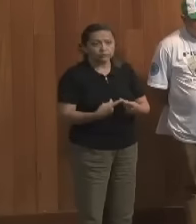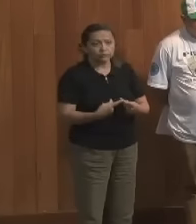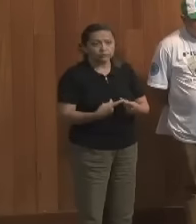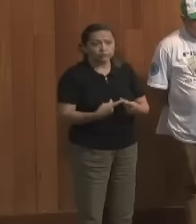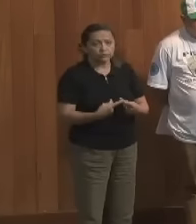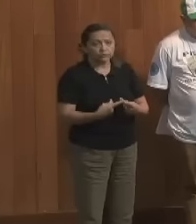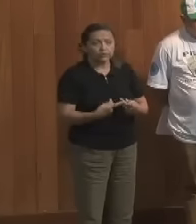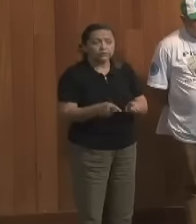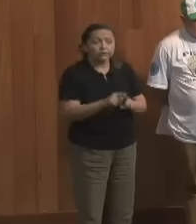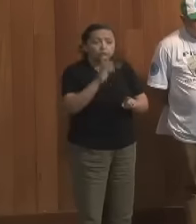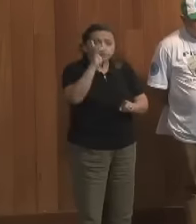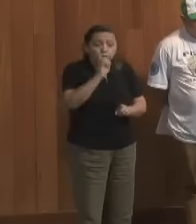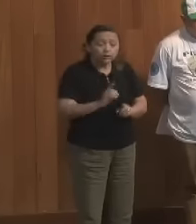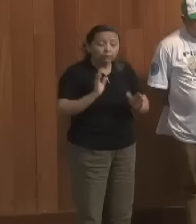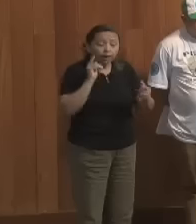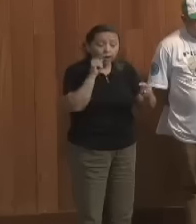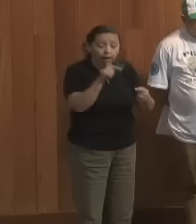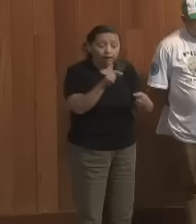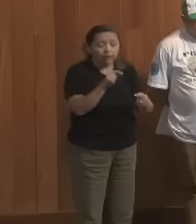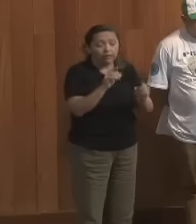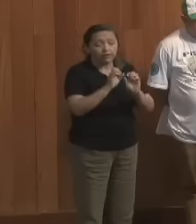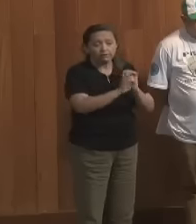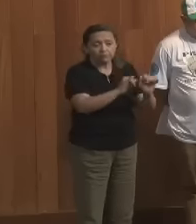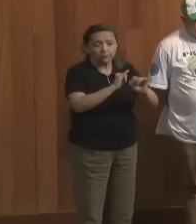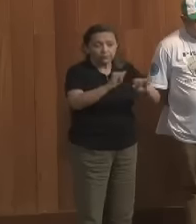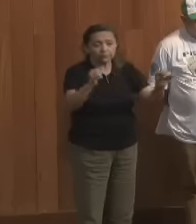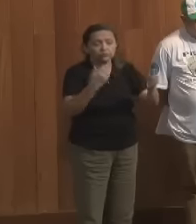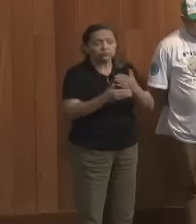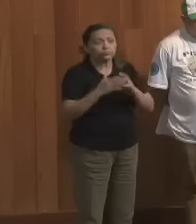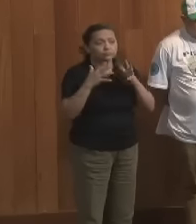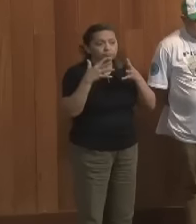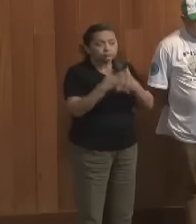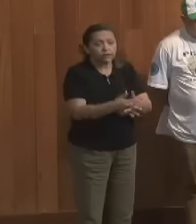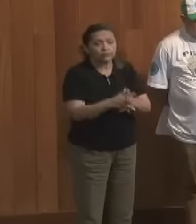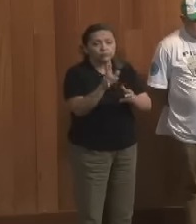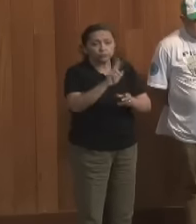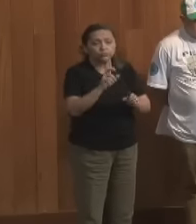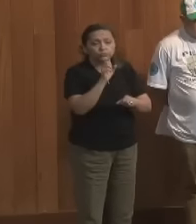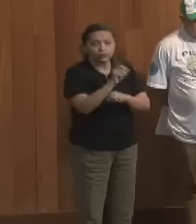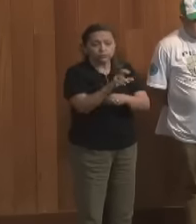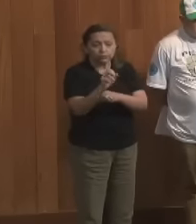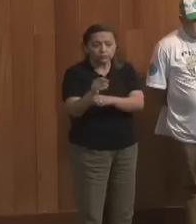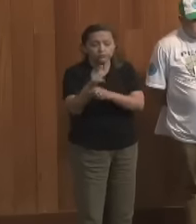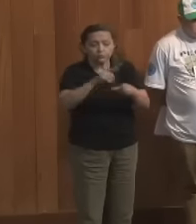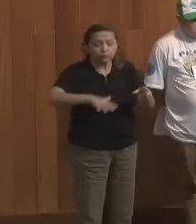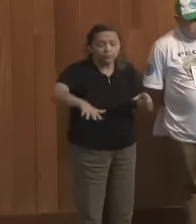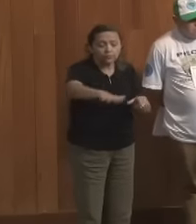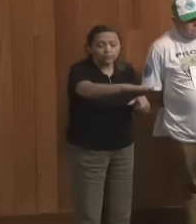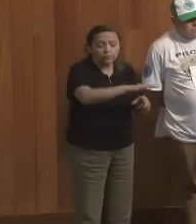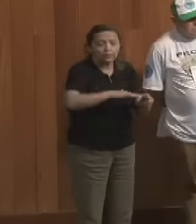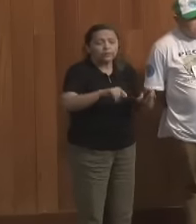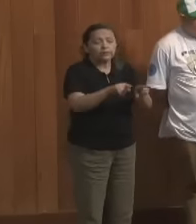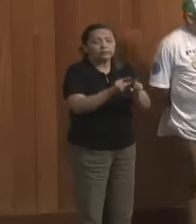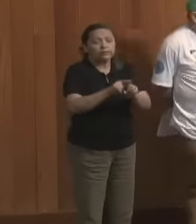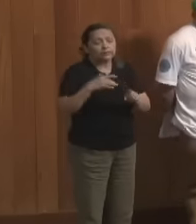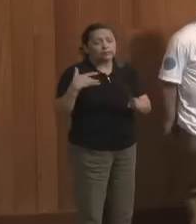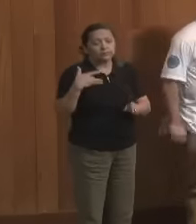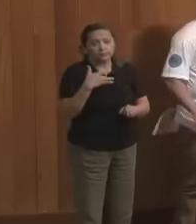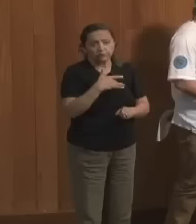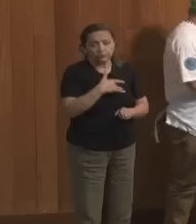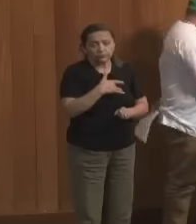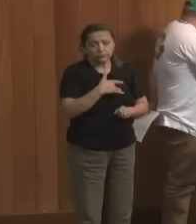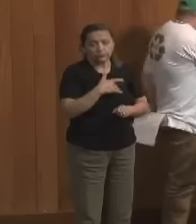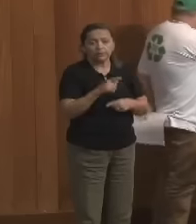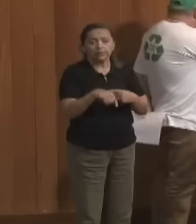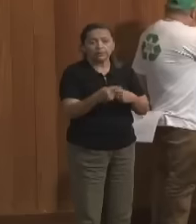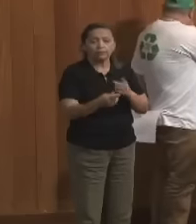direito à informação sobre os impactos do uso de agrotóxicos no meio ambiente e na saúde. E